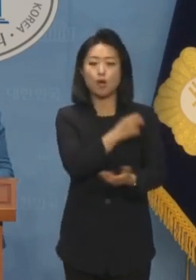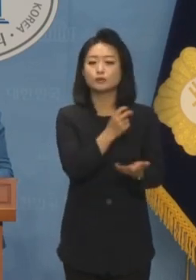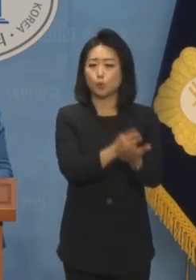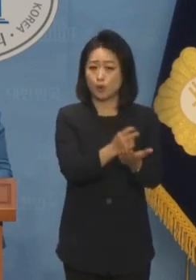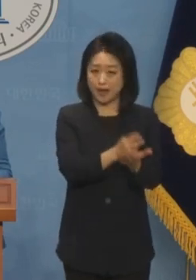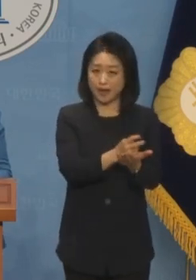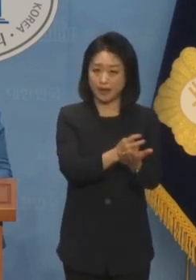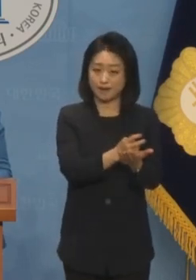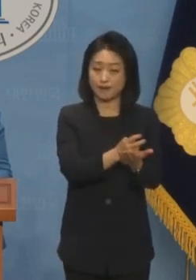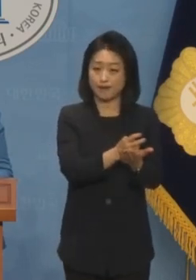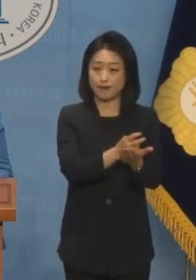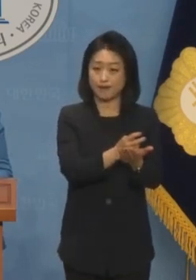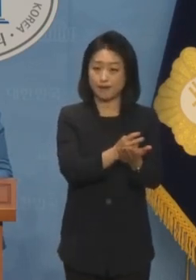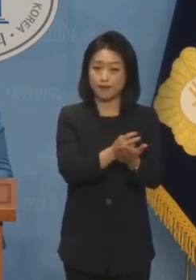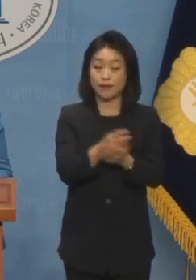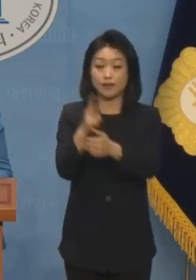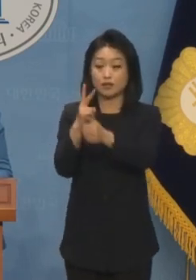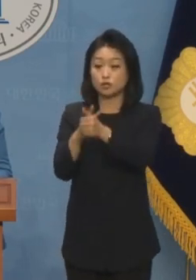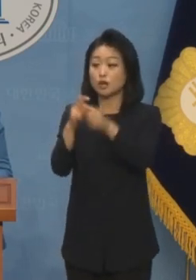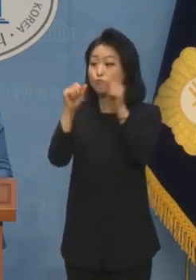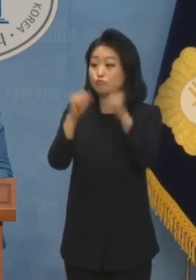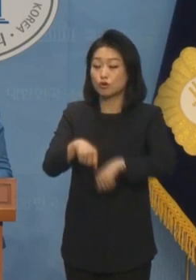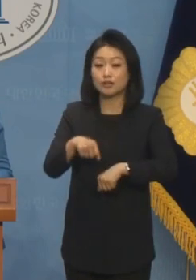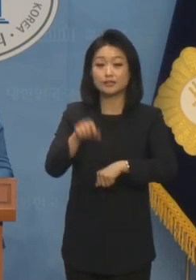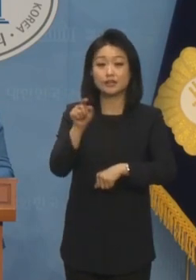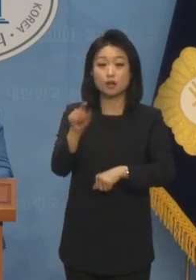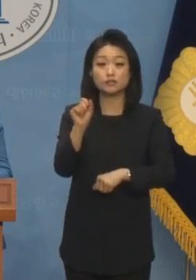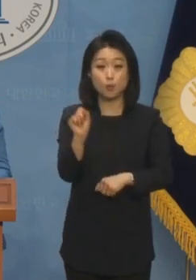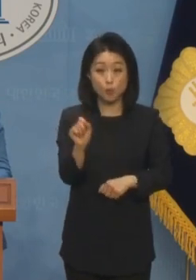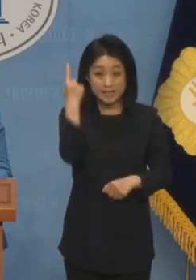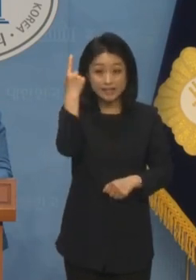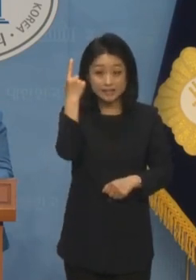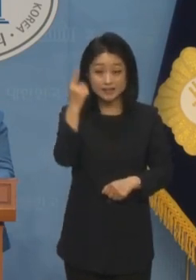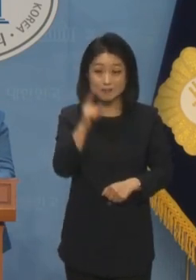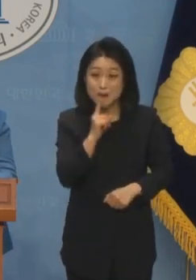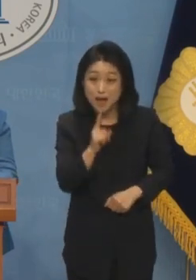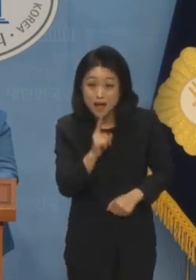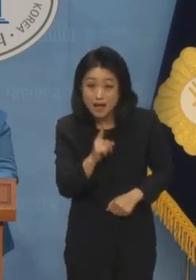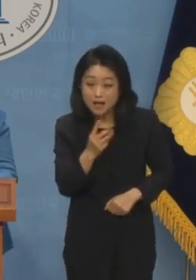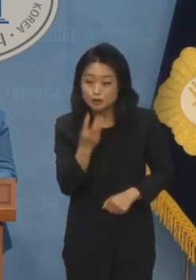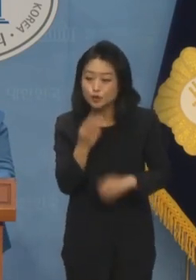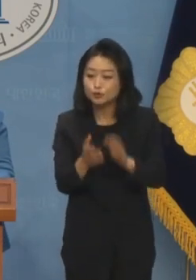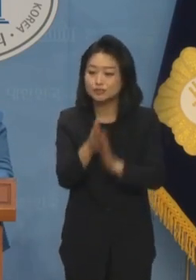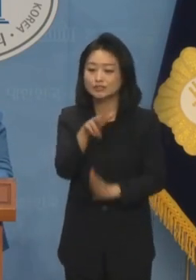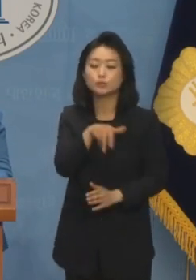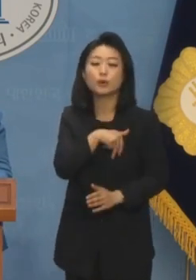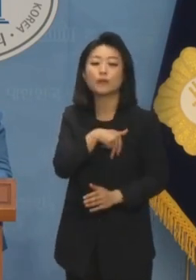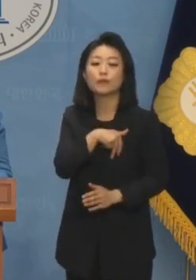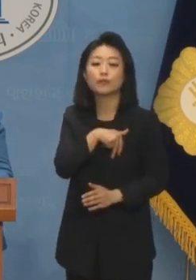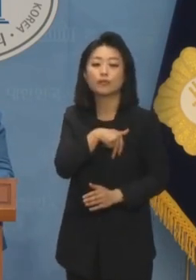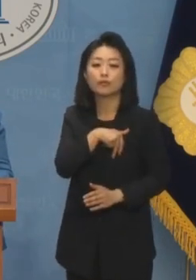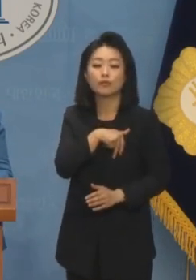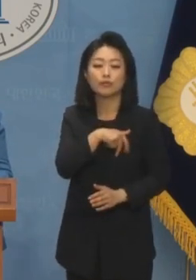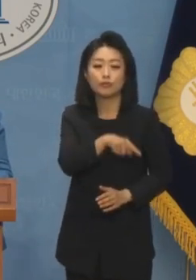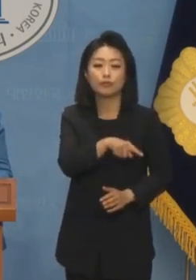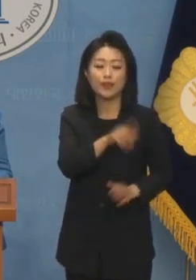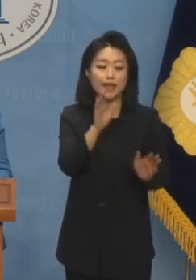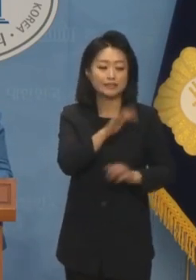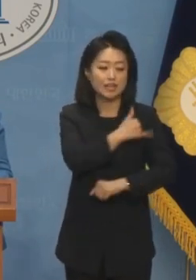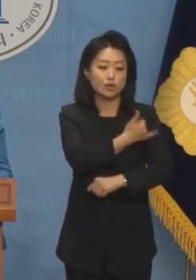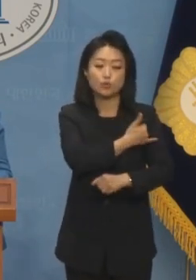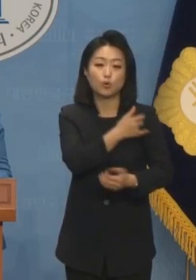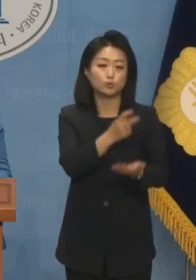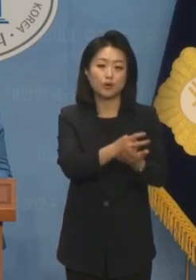그런데 이것을 교권을 무너뜨리는 원인이라며 서울시 시의원들이 이 학생인권